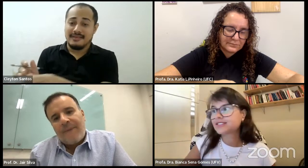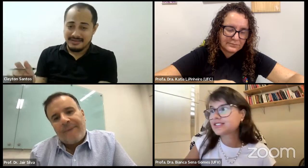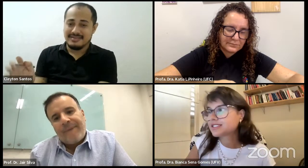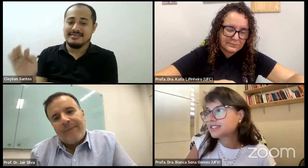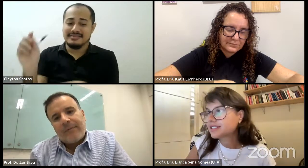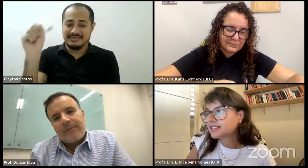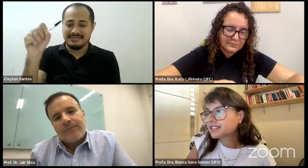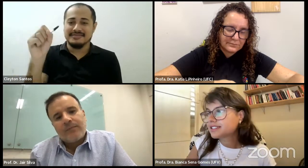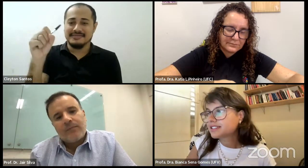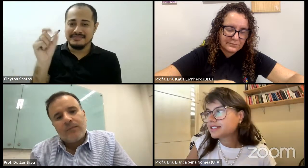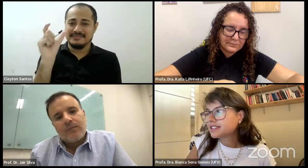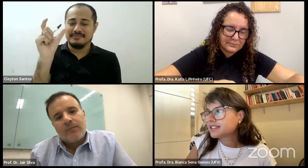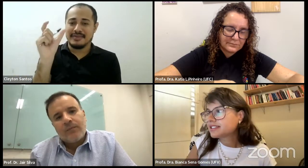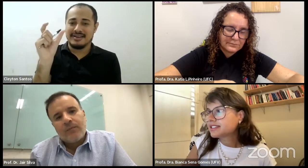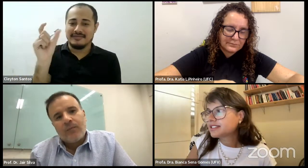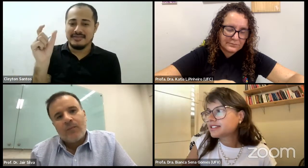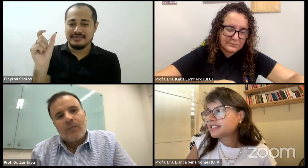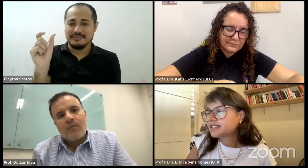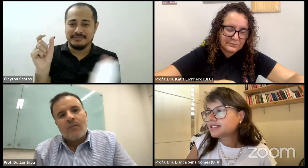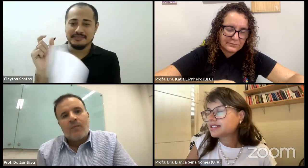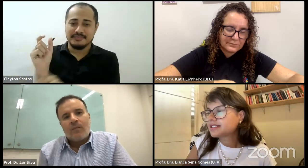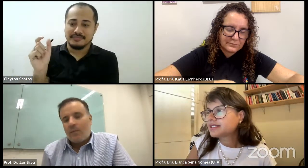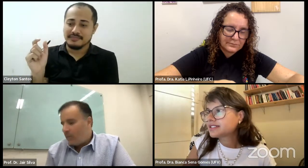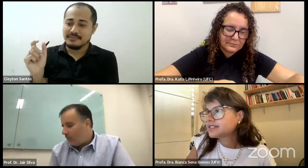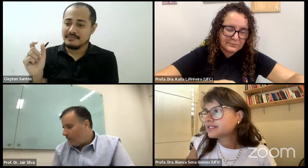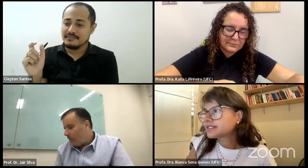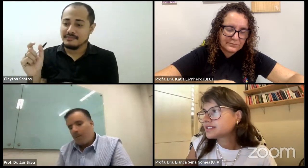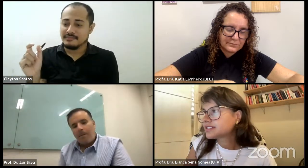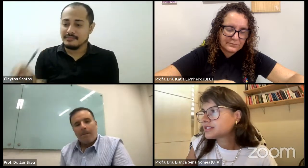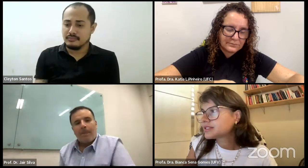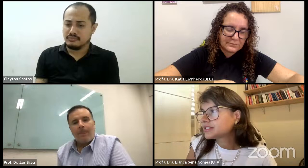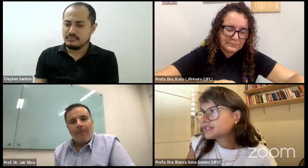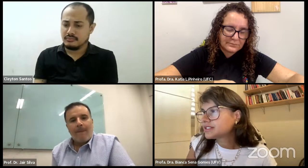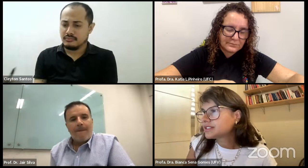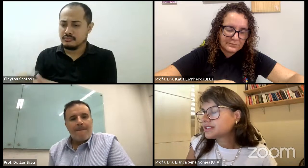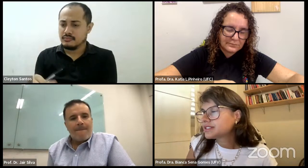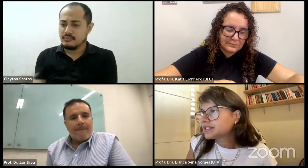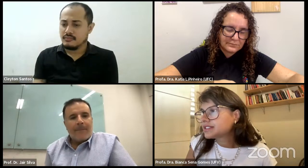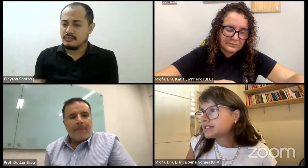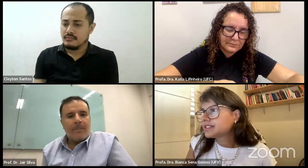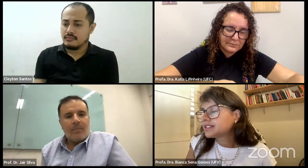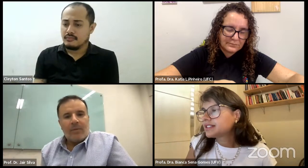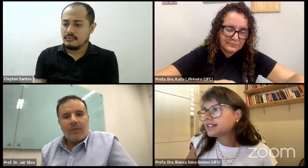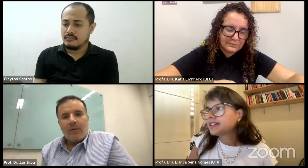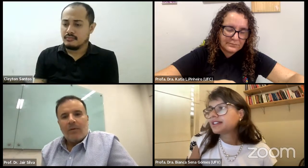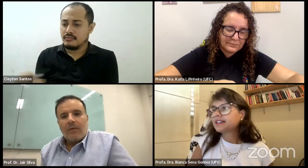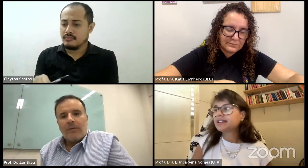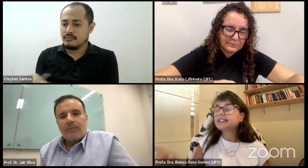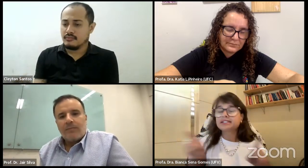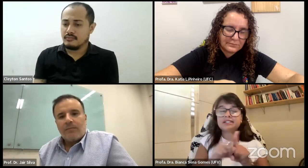Acredito que você já fala um pouco sobre as categorias, né, que eu tinha citado antes.